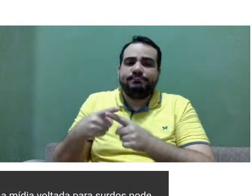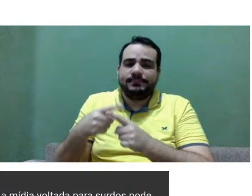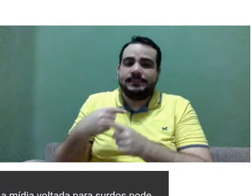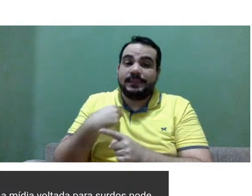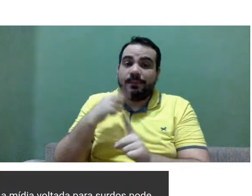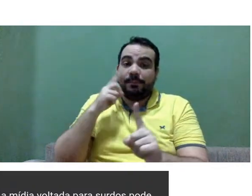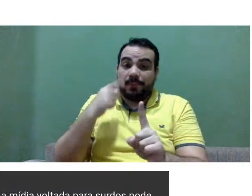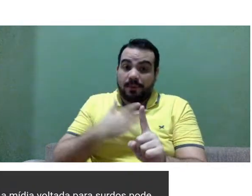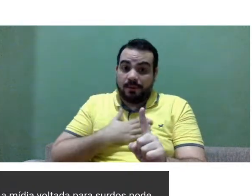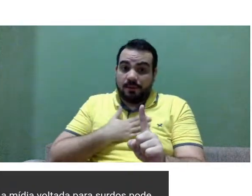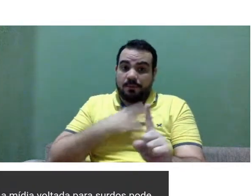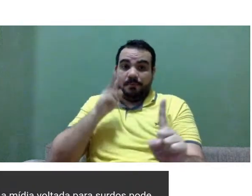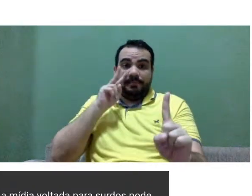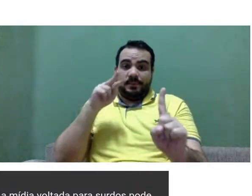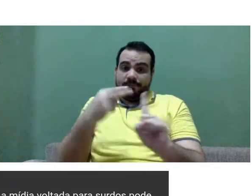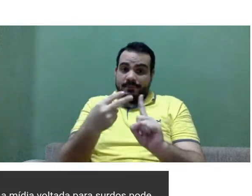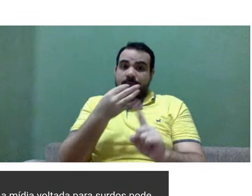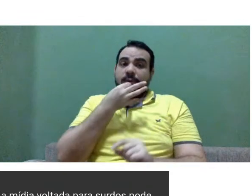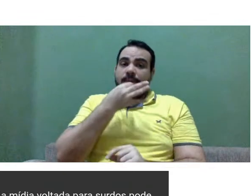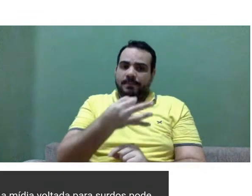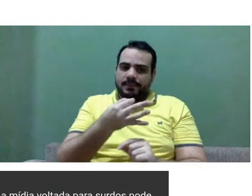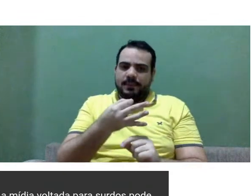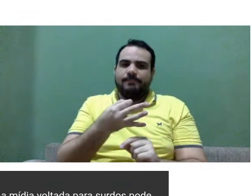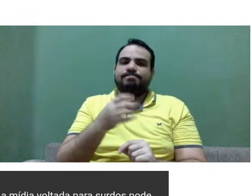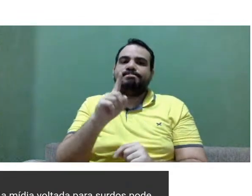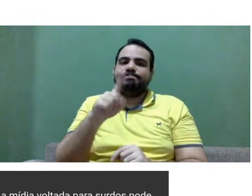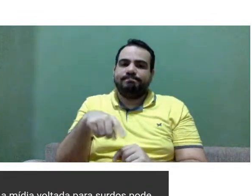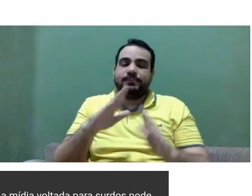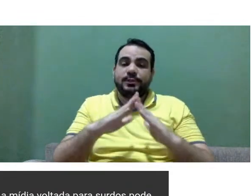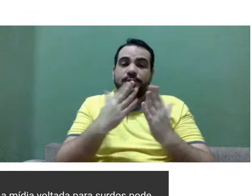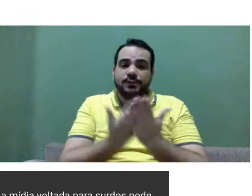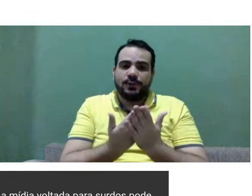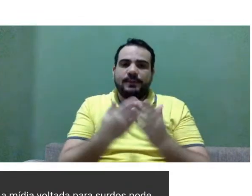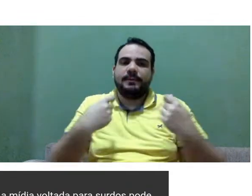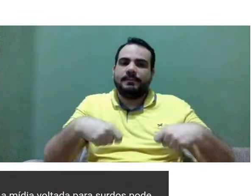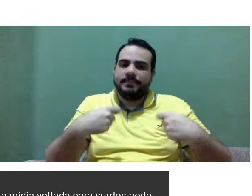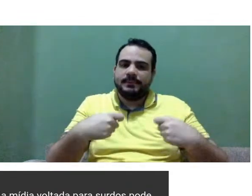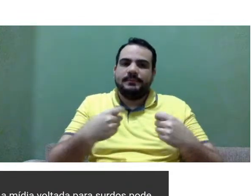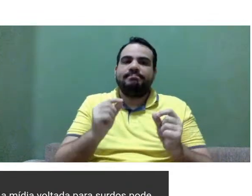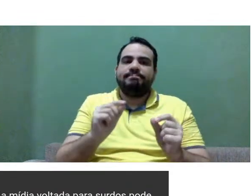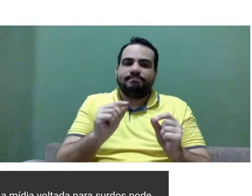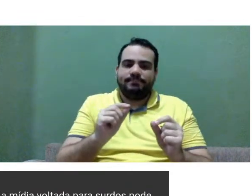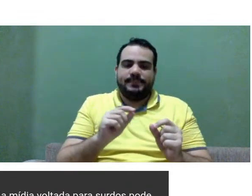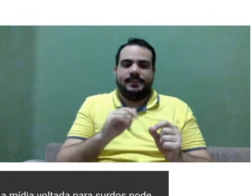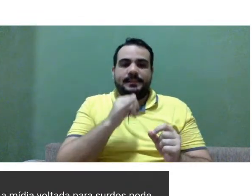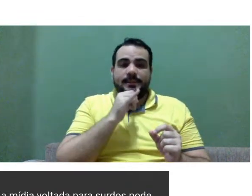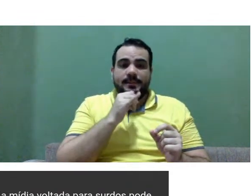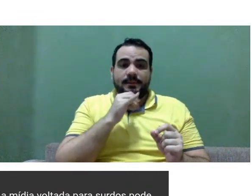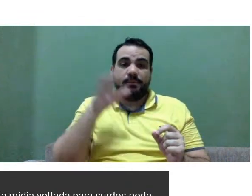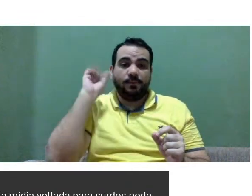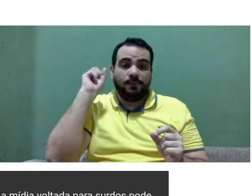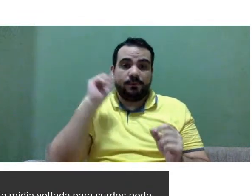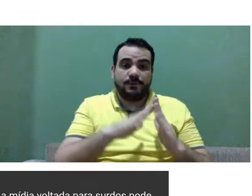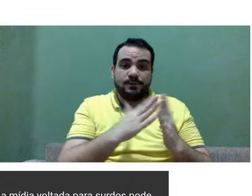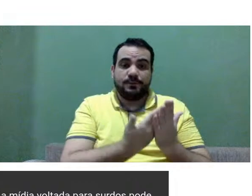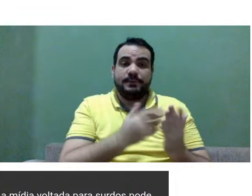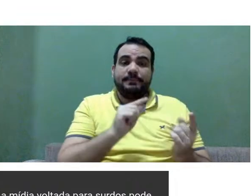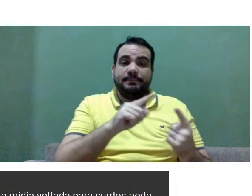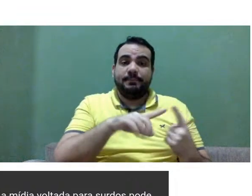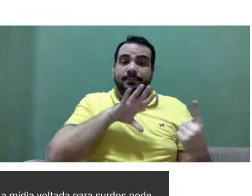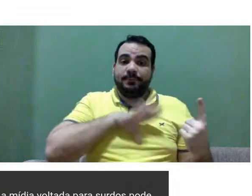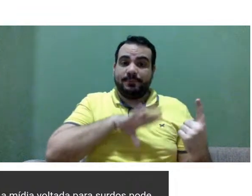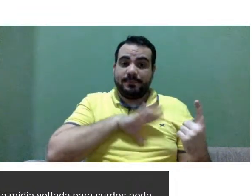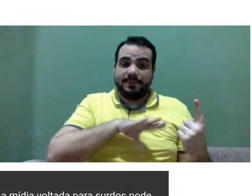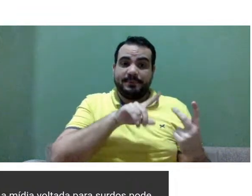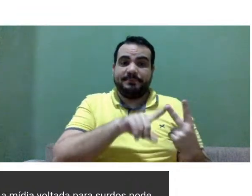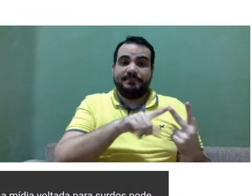série que dentro das escolas ainda falta bastante a gente abordar a questão da literatura Surda é isso dentro da escola